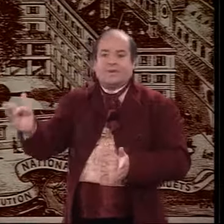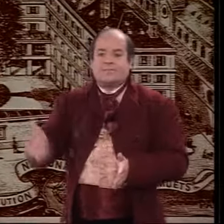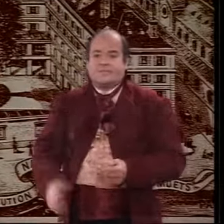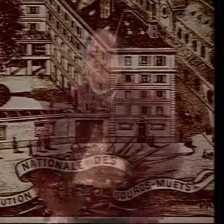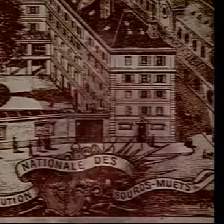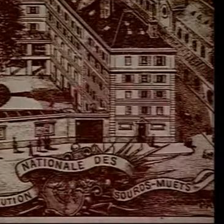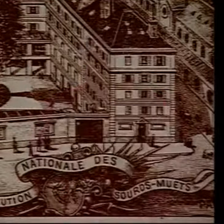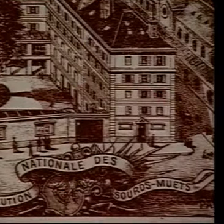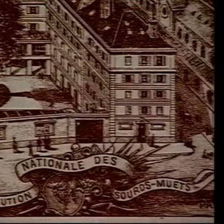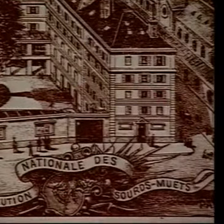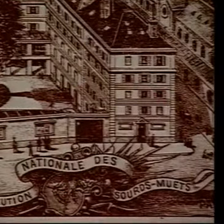en institution nationale des sourds-muets.